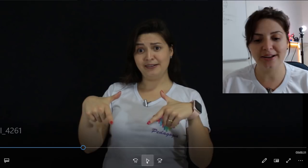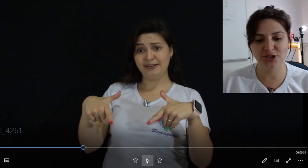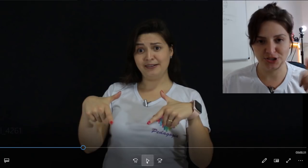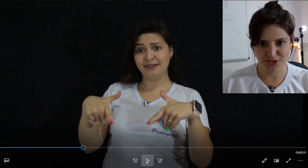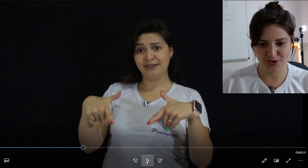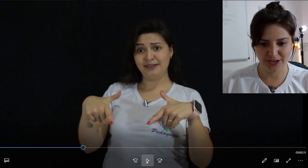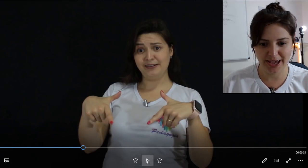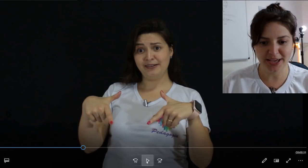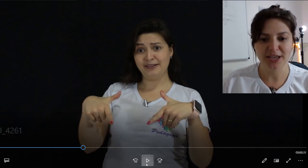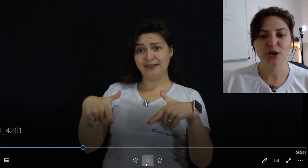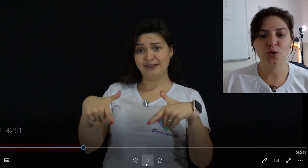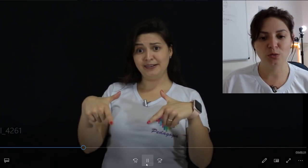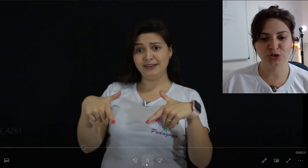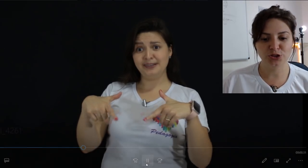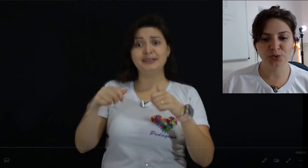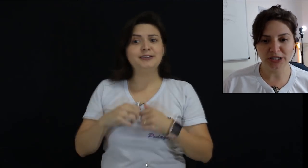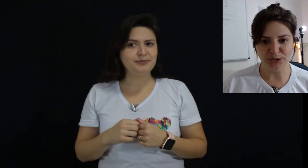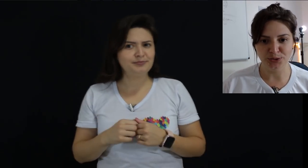faculdade, ok? Continuando.